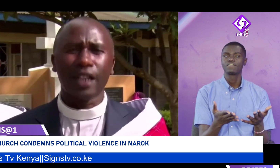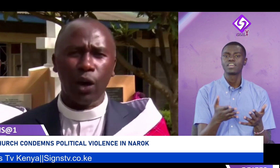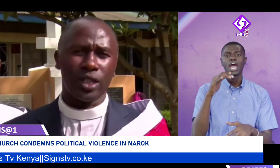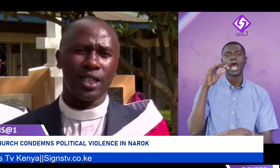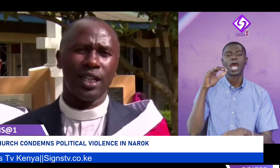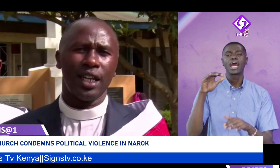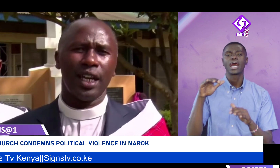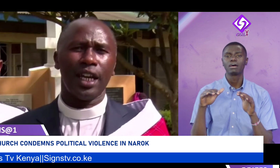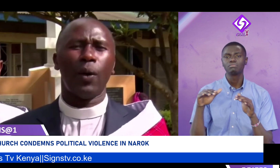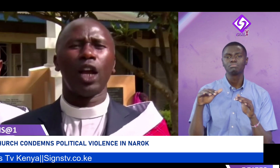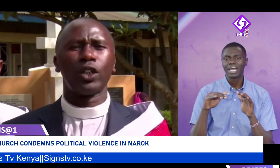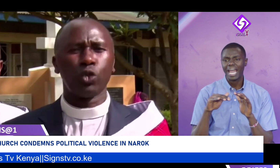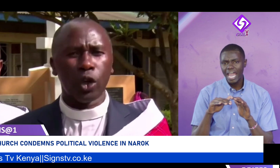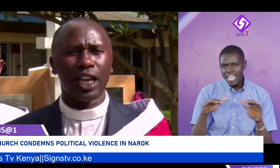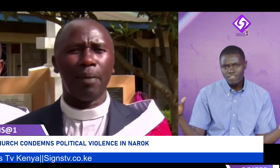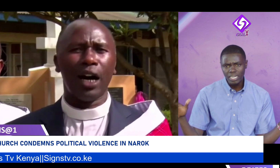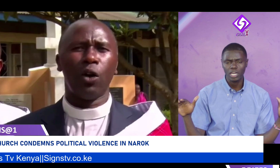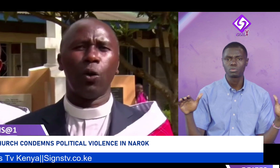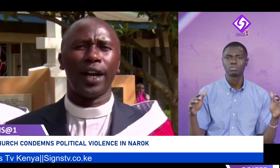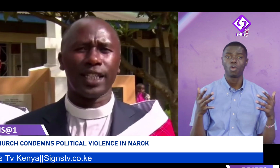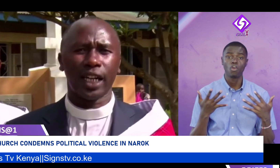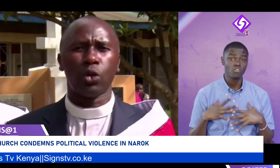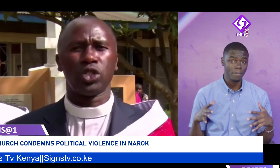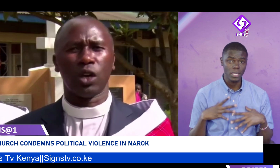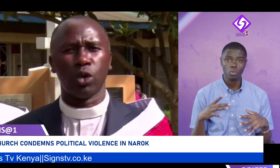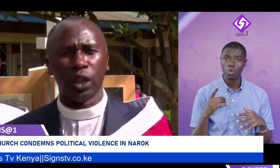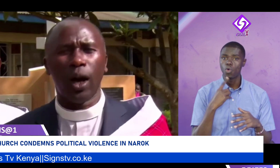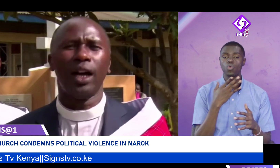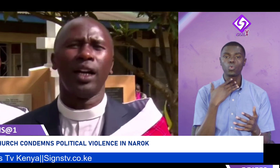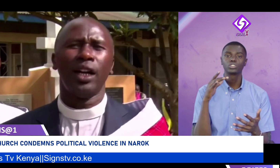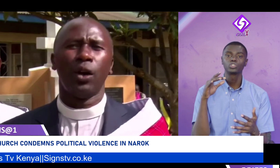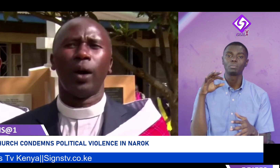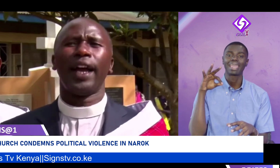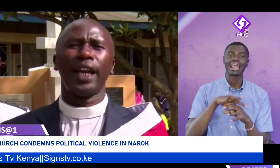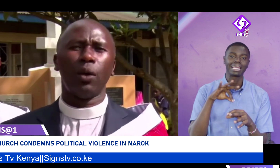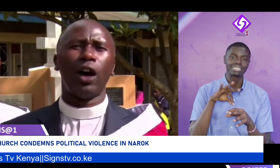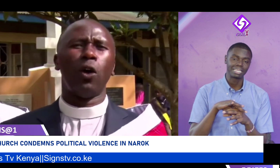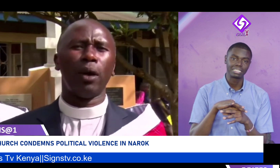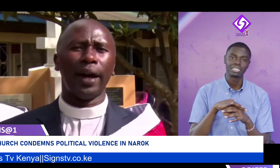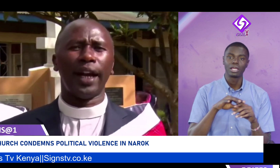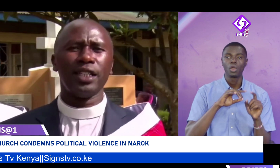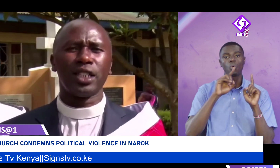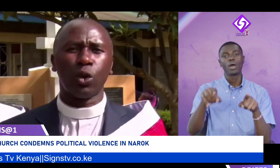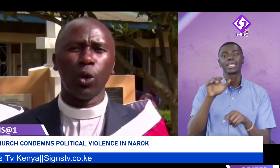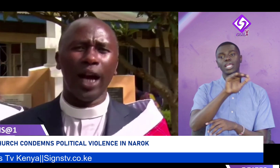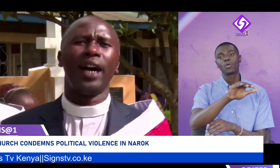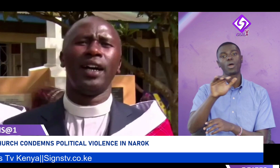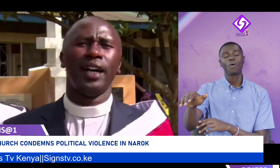ground ya wale watu wote ambao wanataka kuchaguliwa, waende waombe wananchi kura